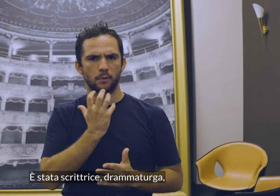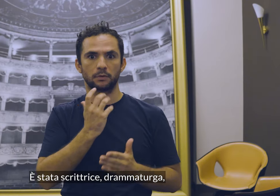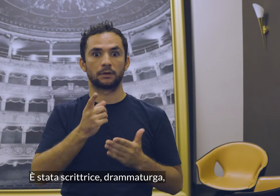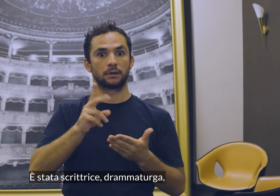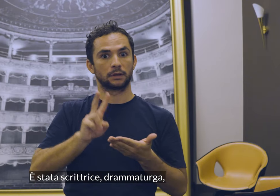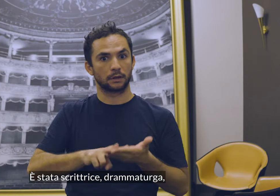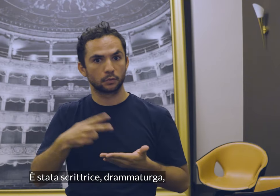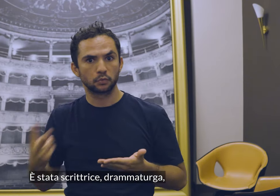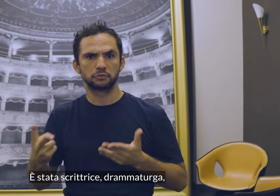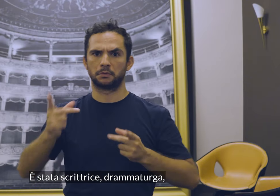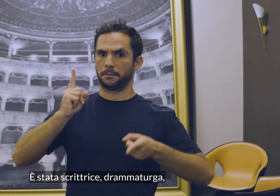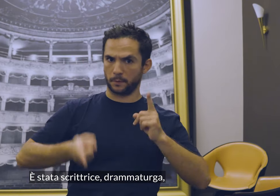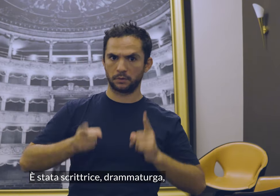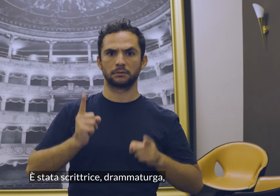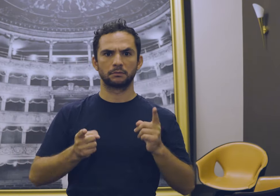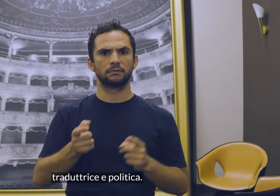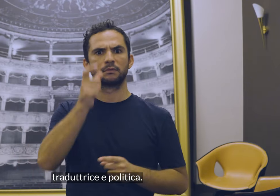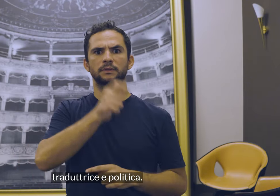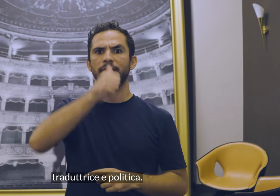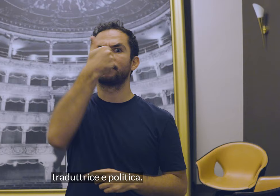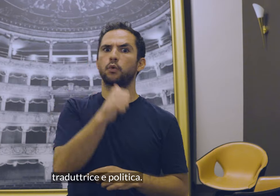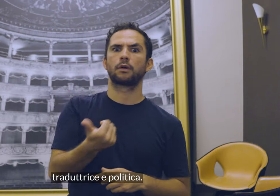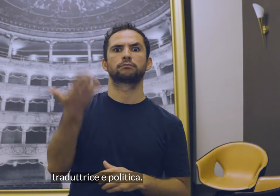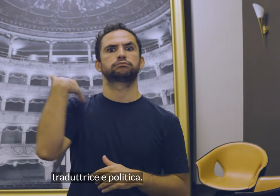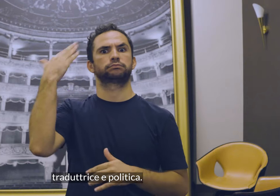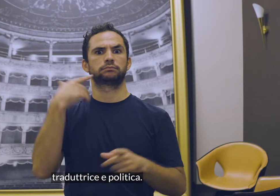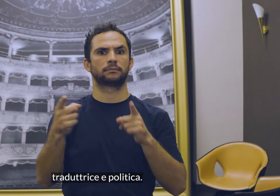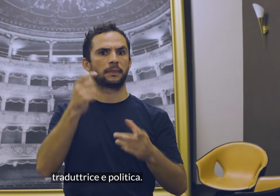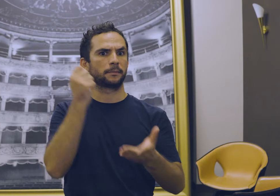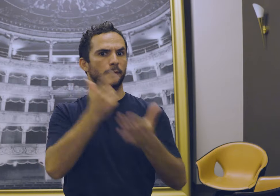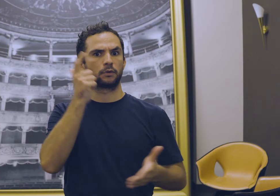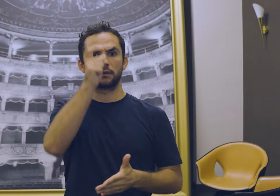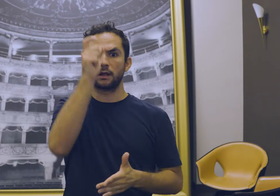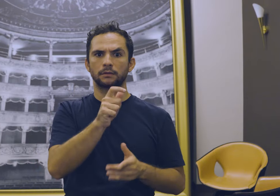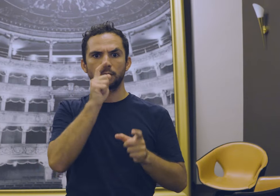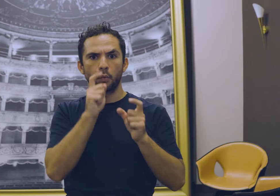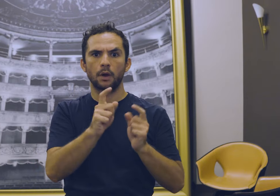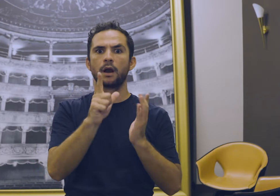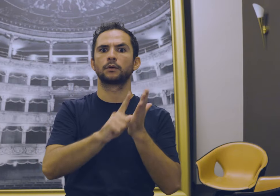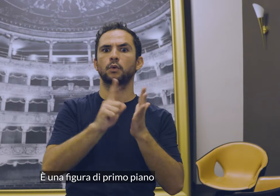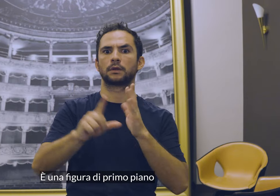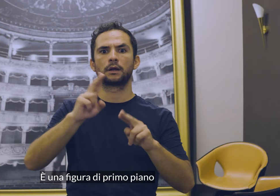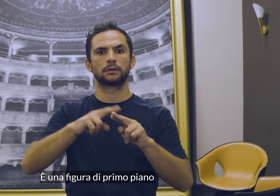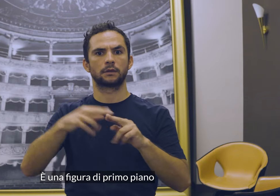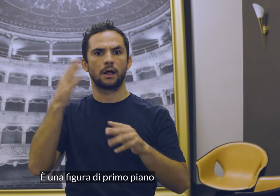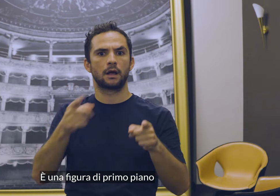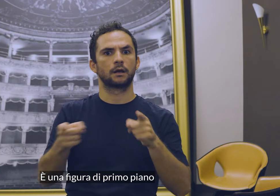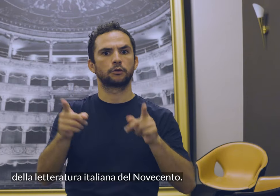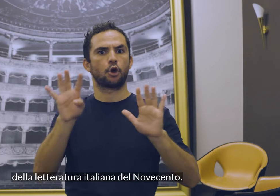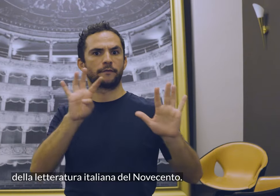scrittrice, drammaturga, traduttrice e politica È una figura di primo piano